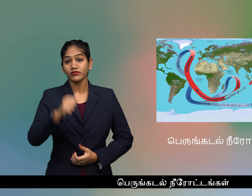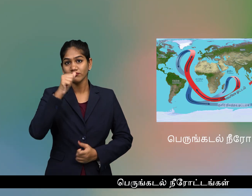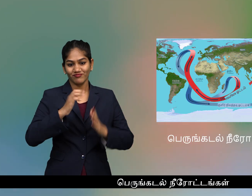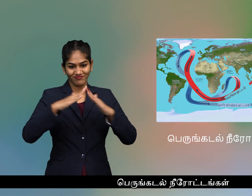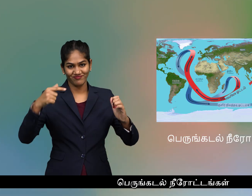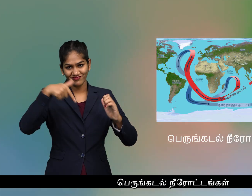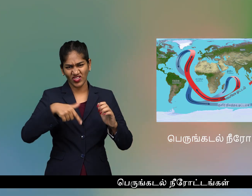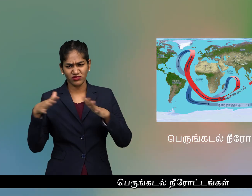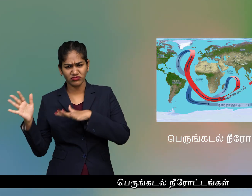பெருங்கடல் நீரோட்டங்கள்.